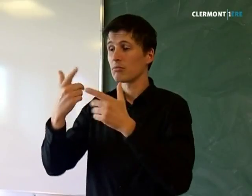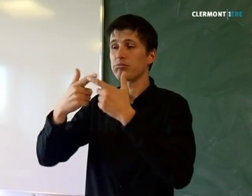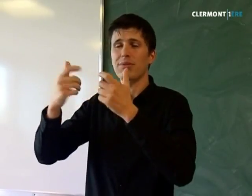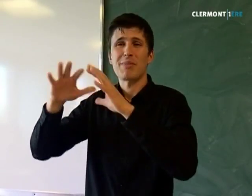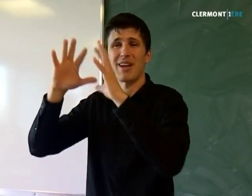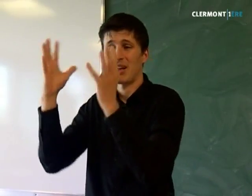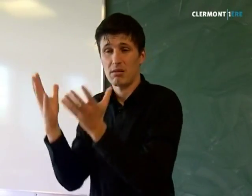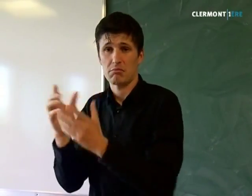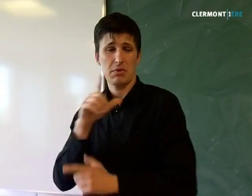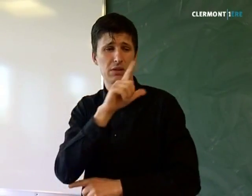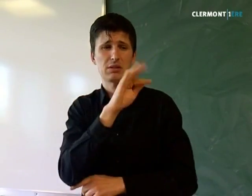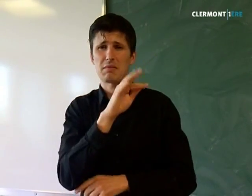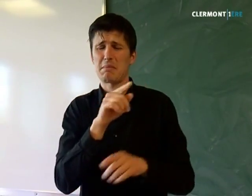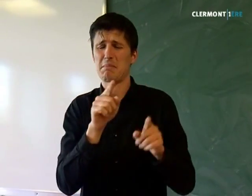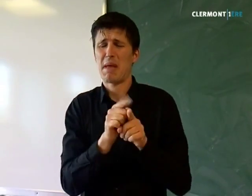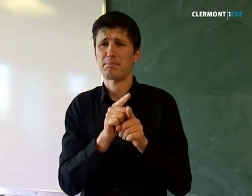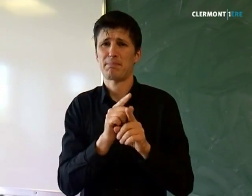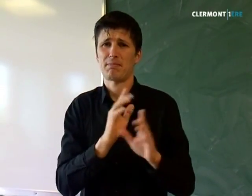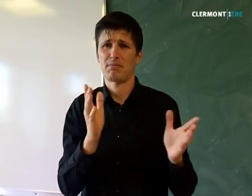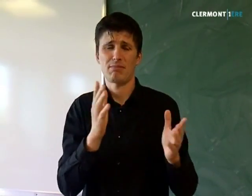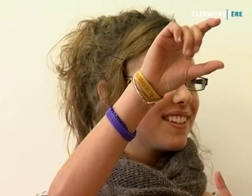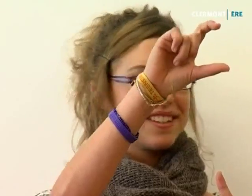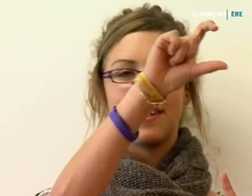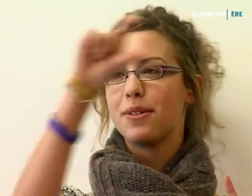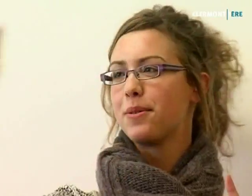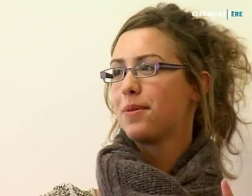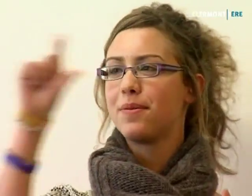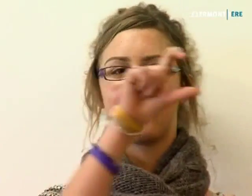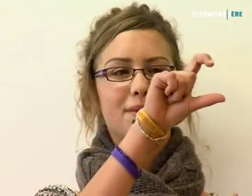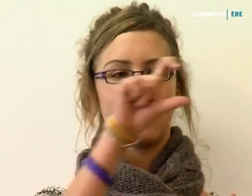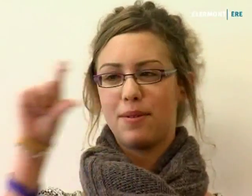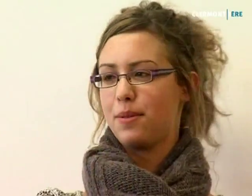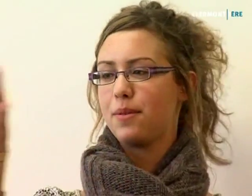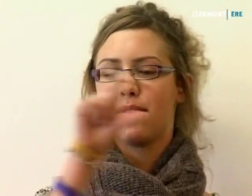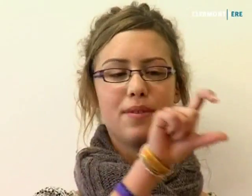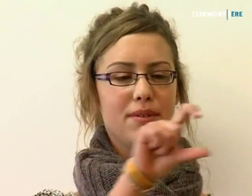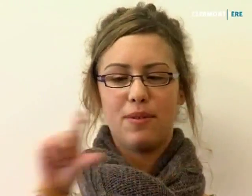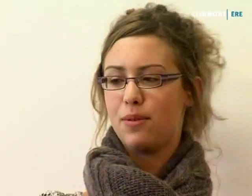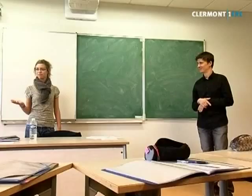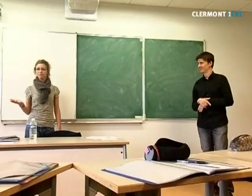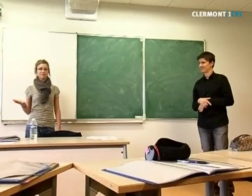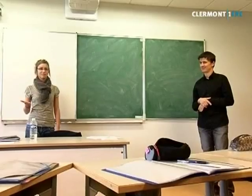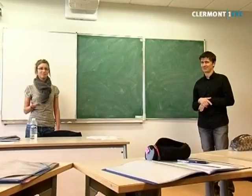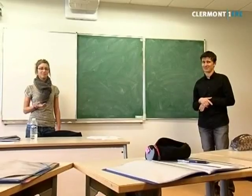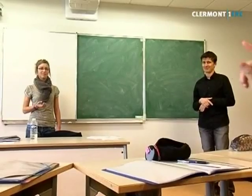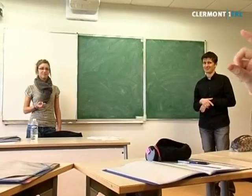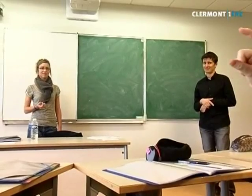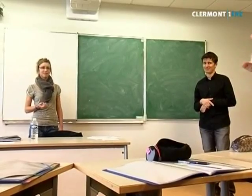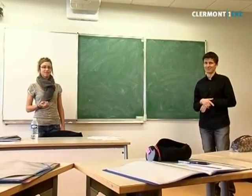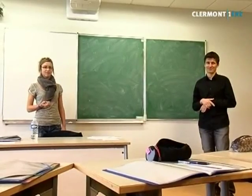néologismes, voilà. Ces élèves pourront passer l'option langue des signes au baccalauréat, une matière qui pourra